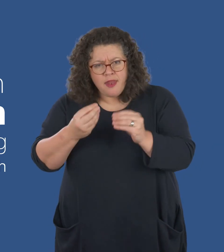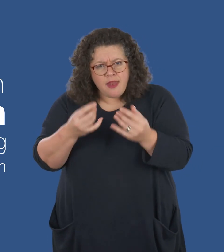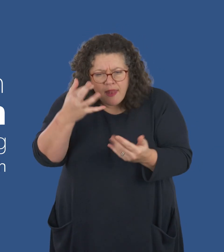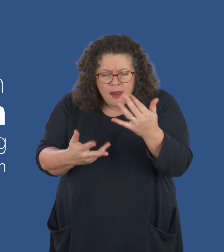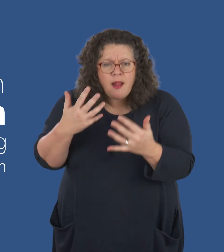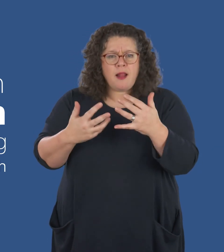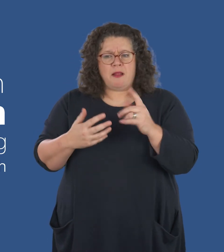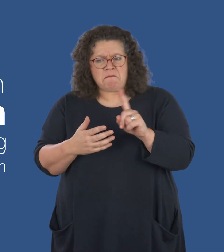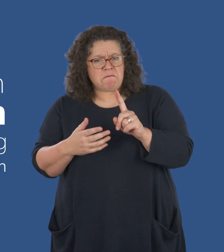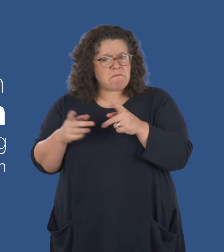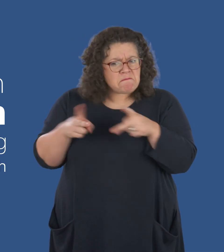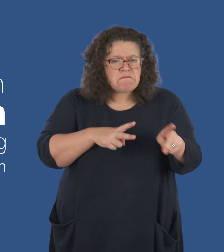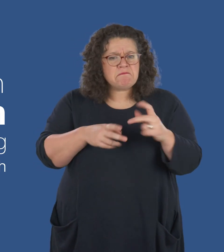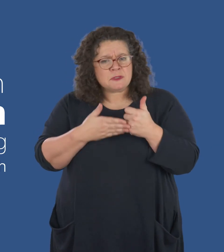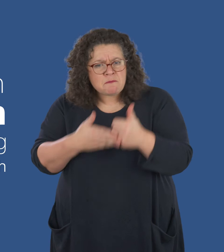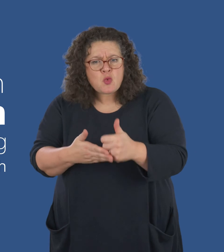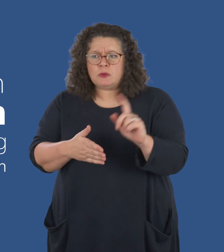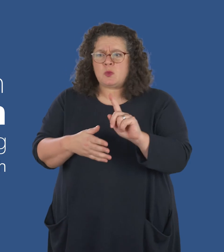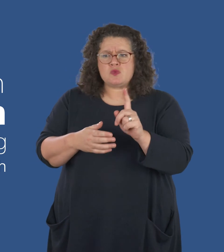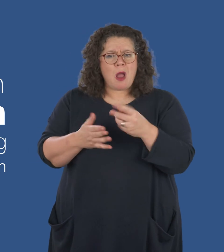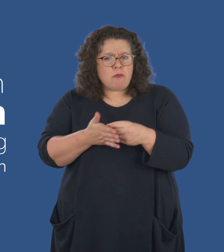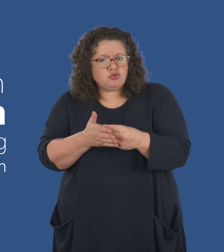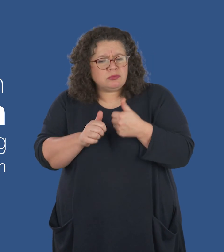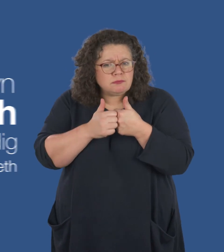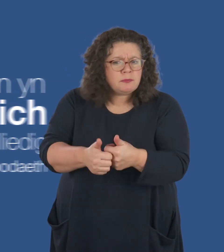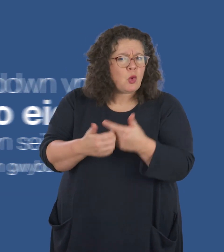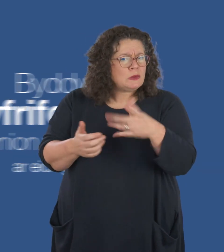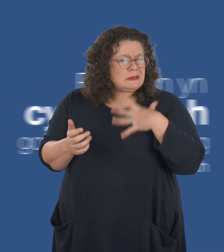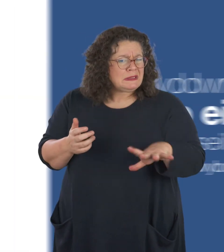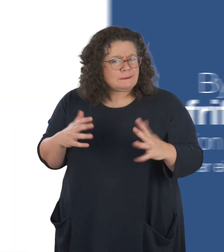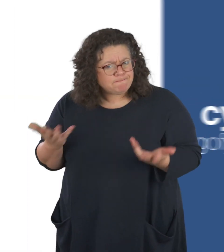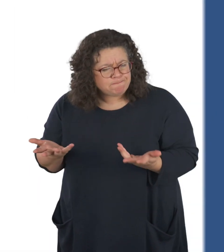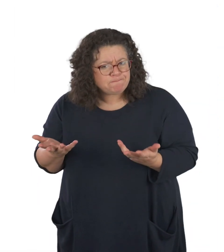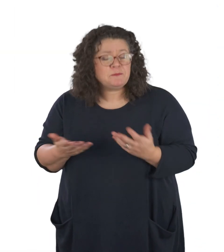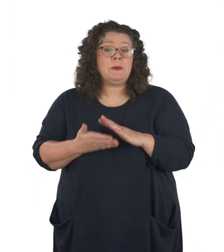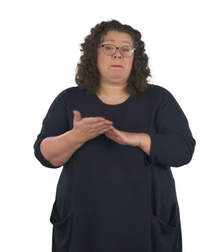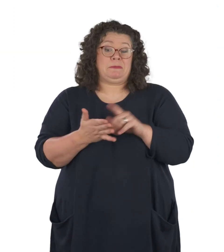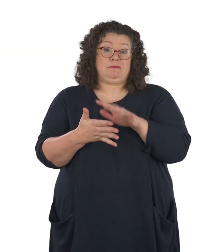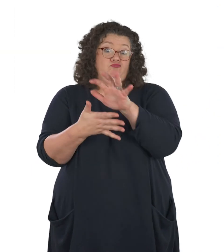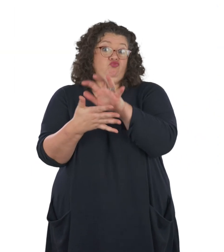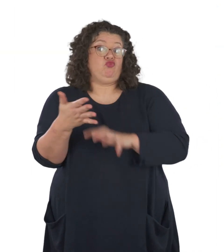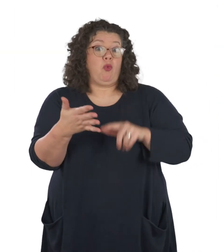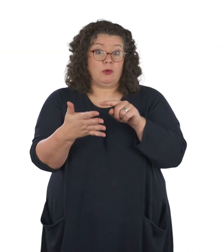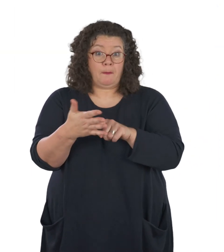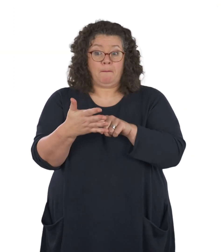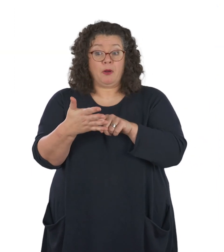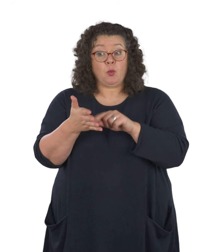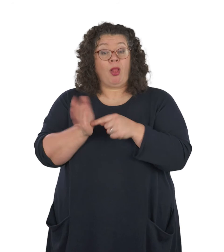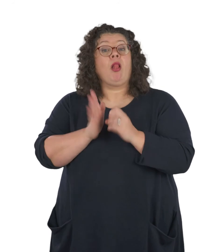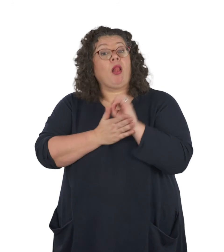Caiff hyn ei nodi mewn dogfen y byddwn yn gofyn i chi ei gymeradwyo. Bydd fersiwn dienw yn cael ei chyflwyno i'r panel